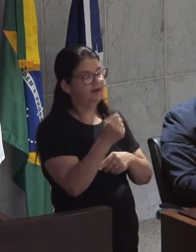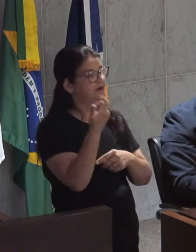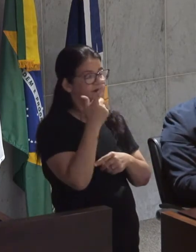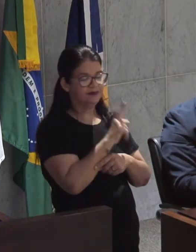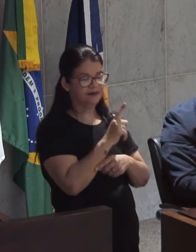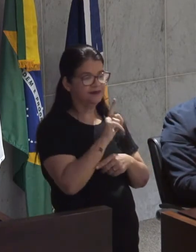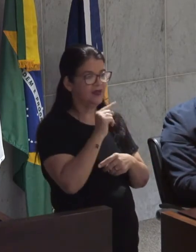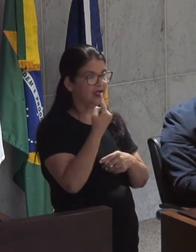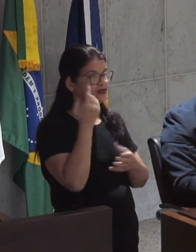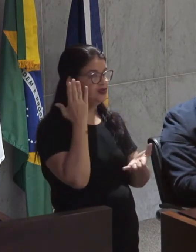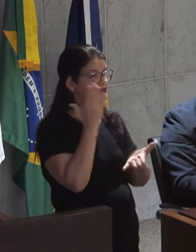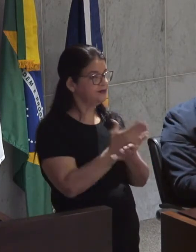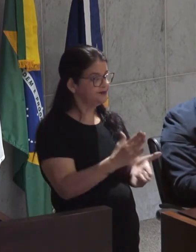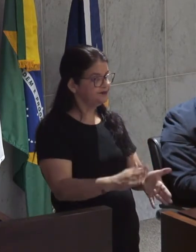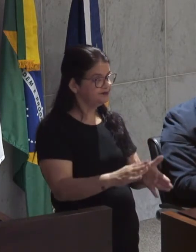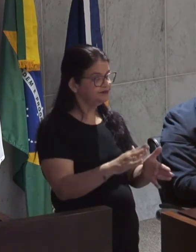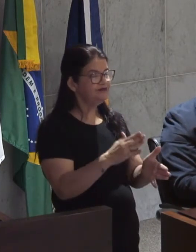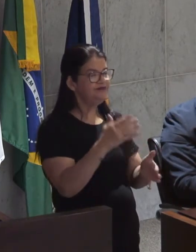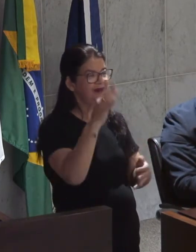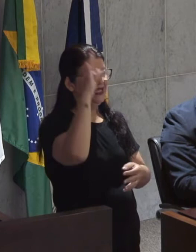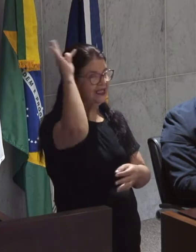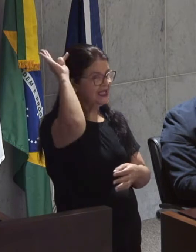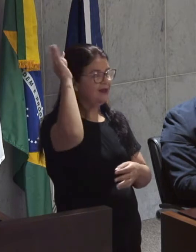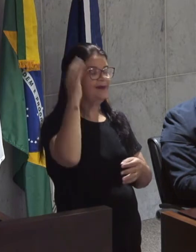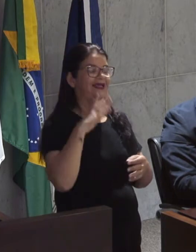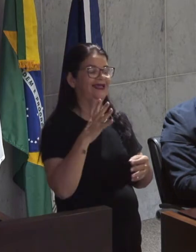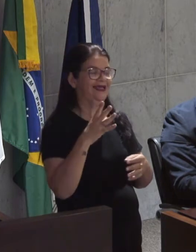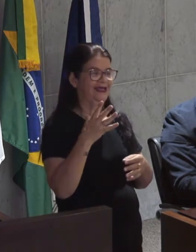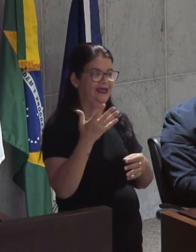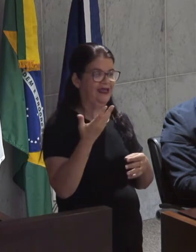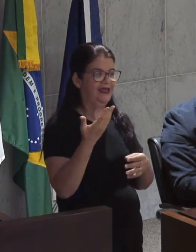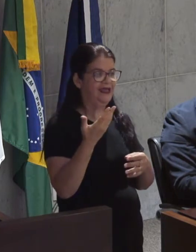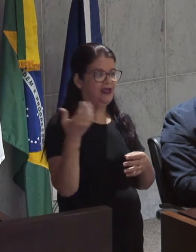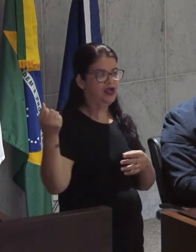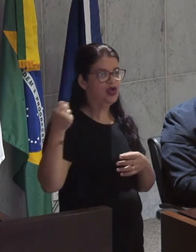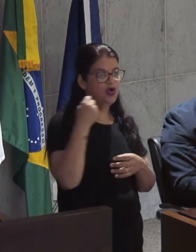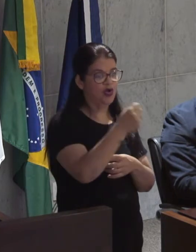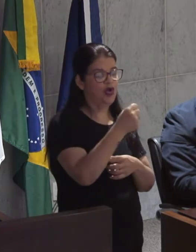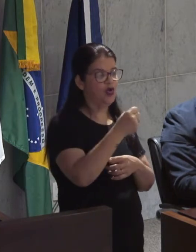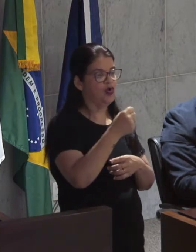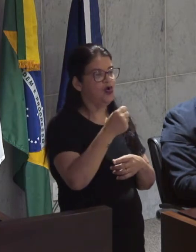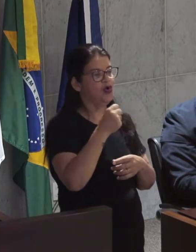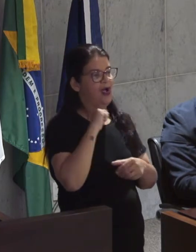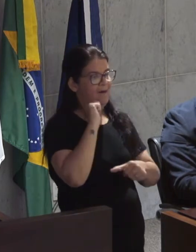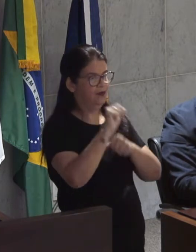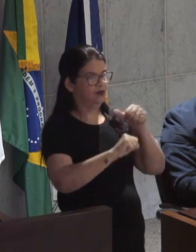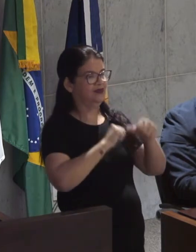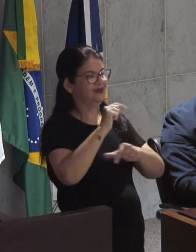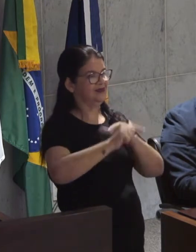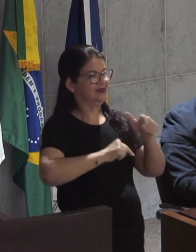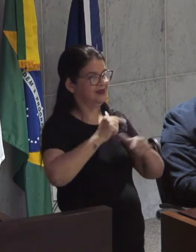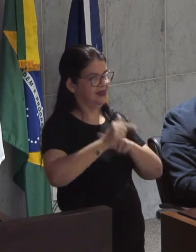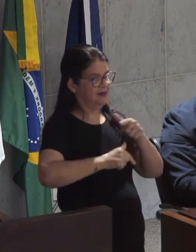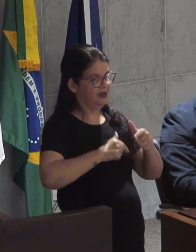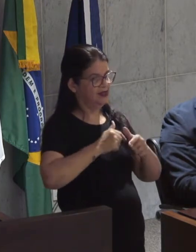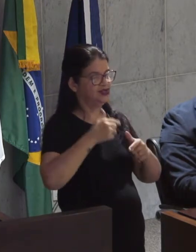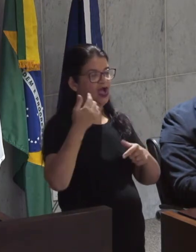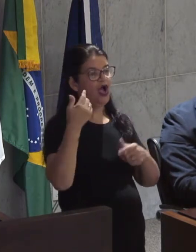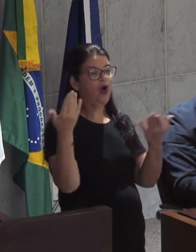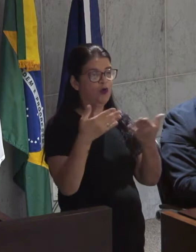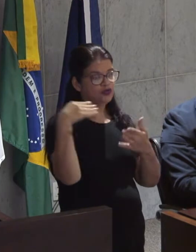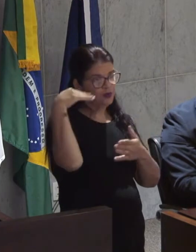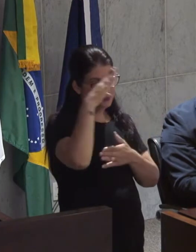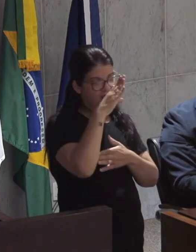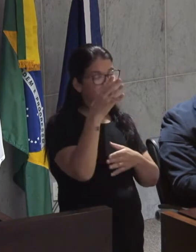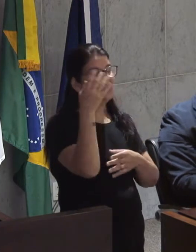gente barrou, Temer tirou da gaveta e enfiou a reforma trabalhista. E hoje Bolsonaro está querendo fazer